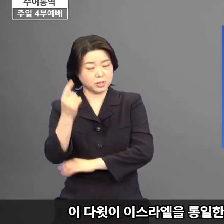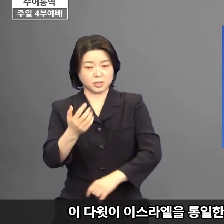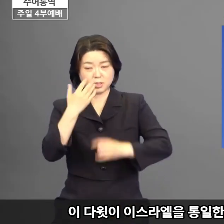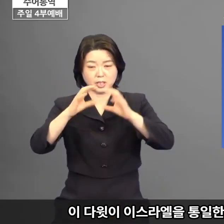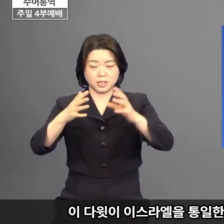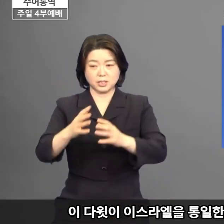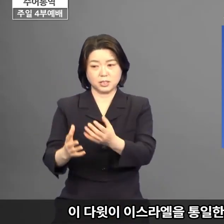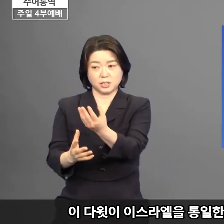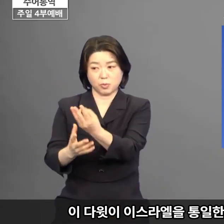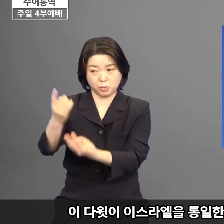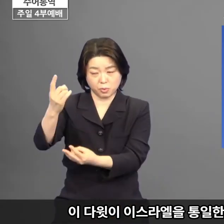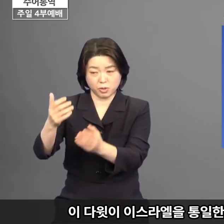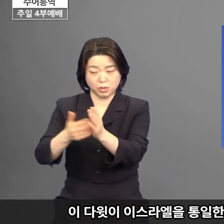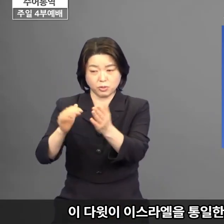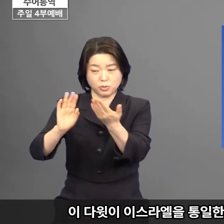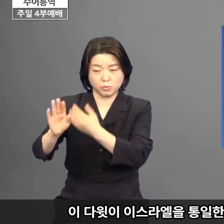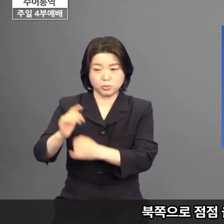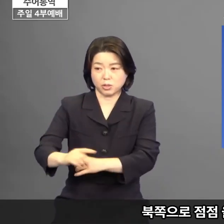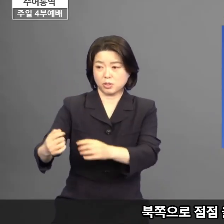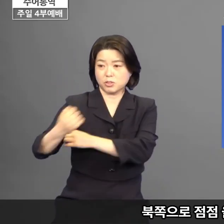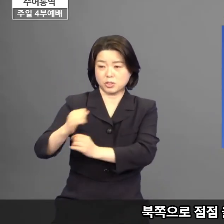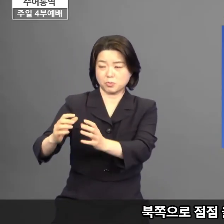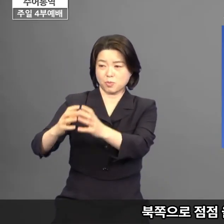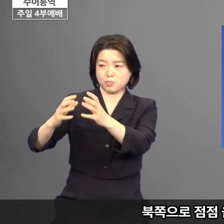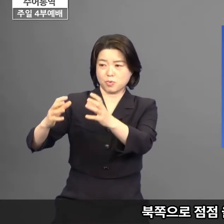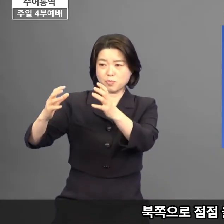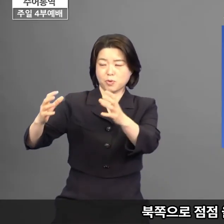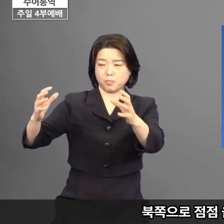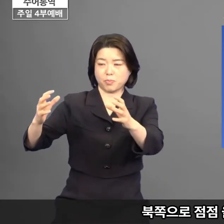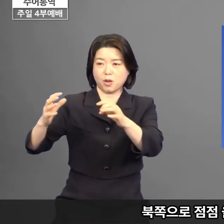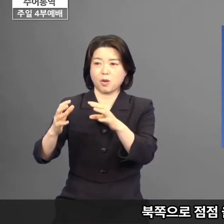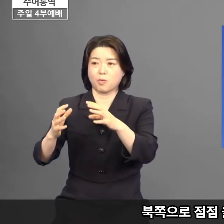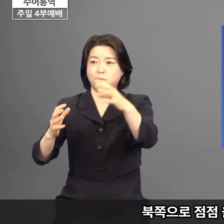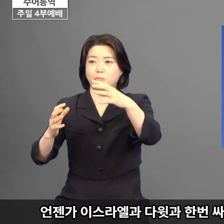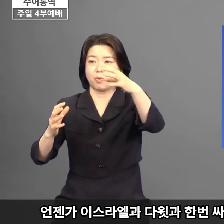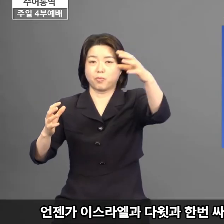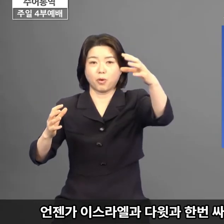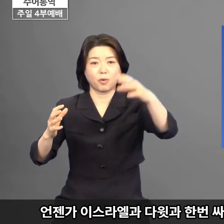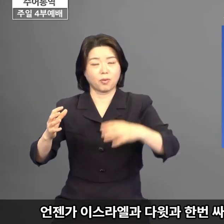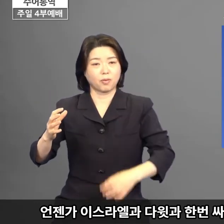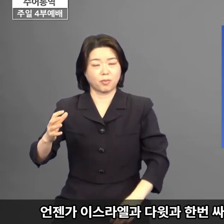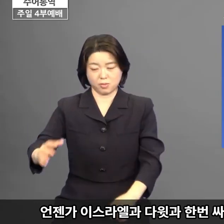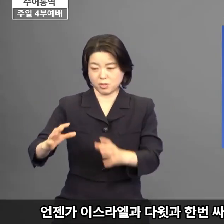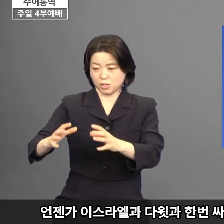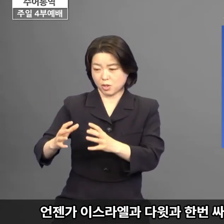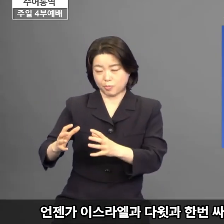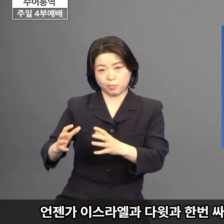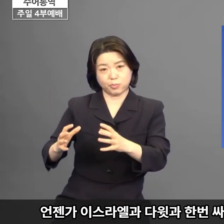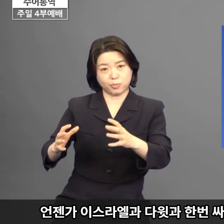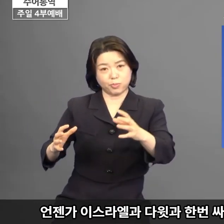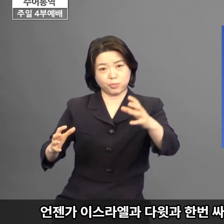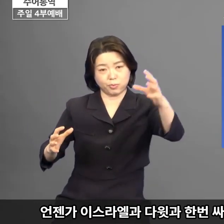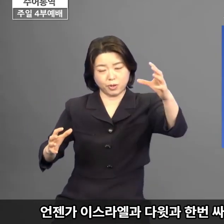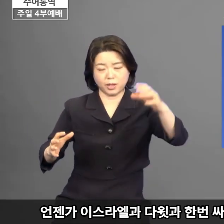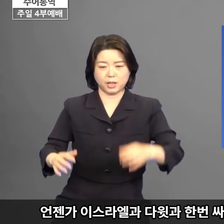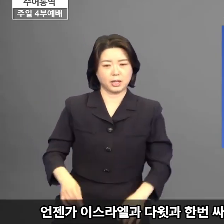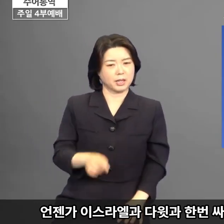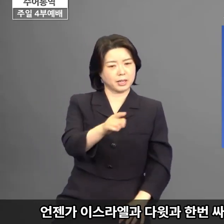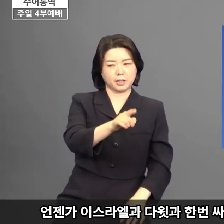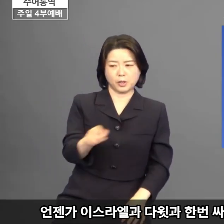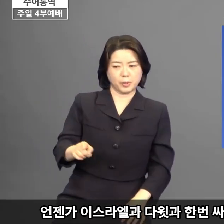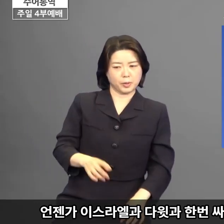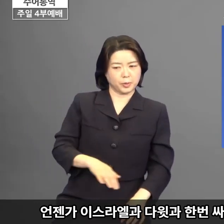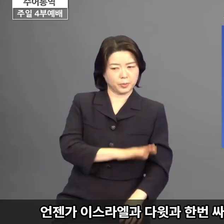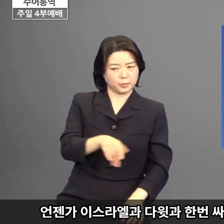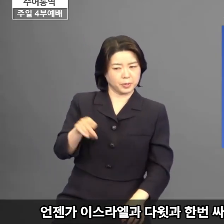통일한 이후에 점점 강해지는 겁니다. 북쪽으로 점점 올라오는 거예요. 언젠가 이스라엘과 다윗과 한번 싸워야겠다